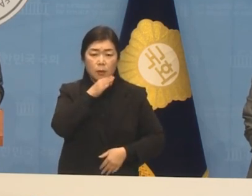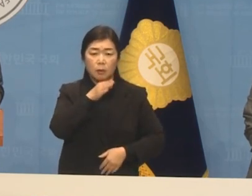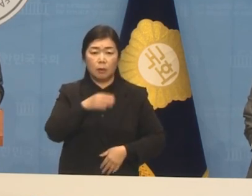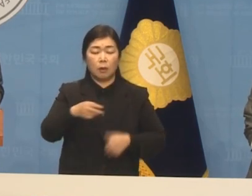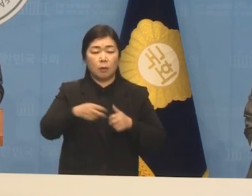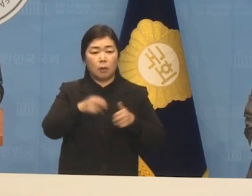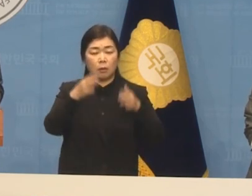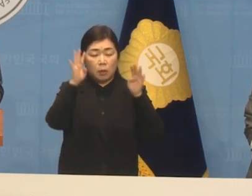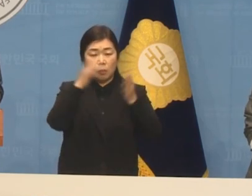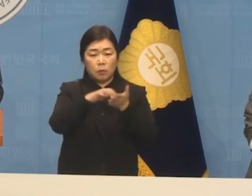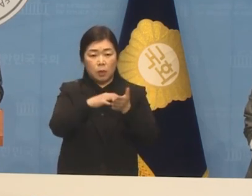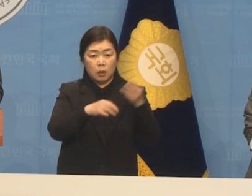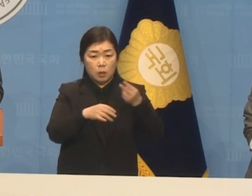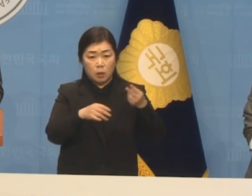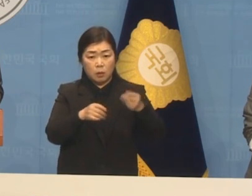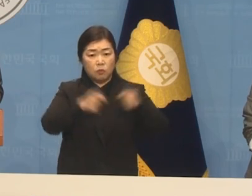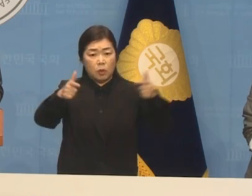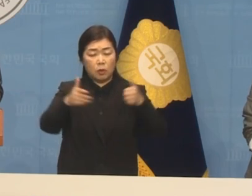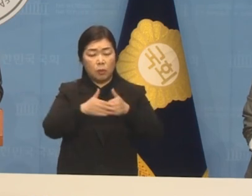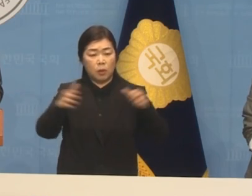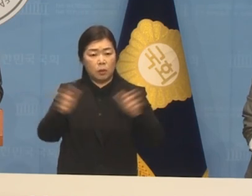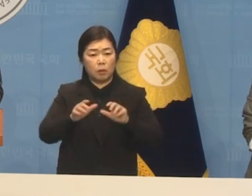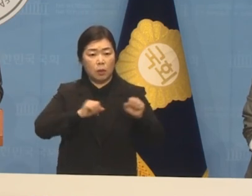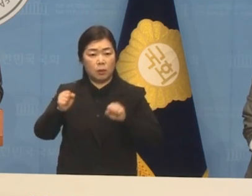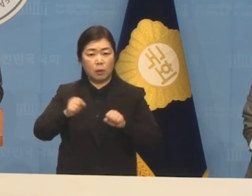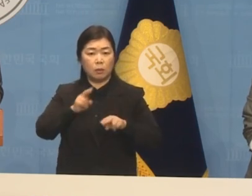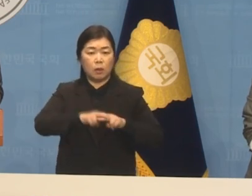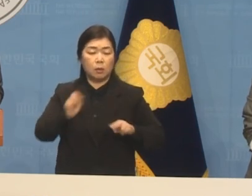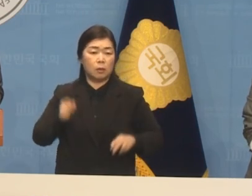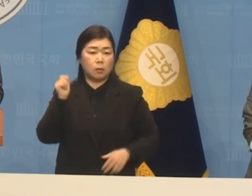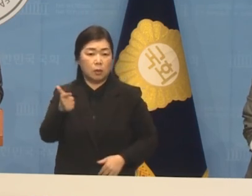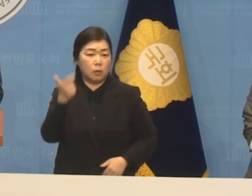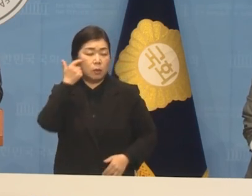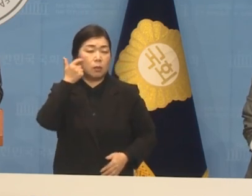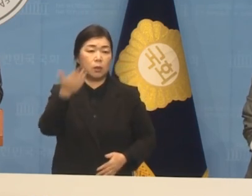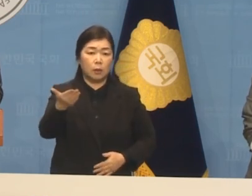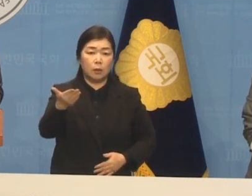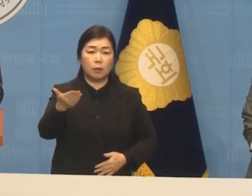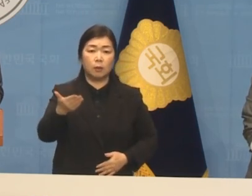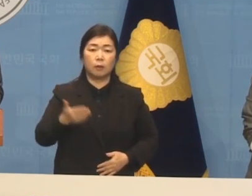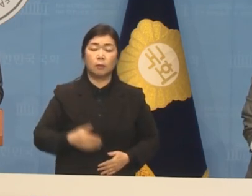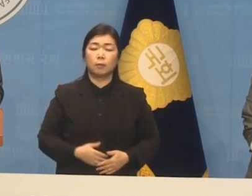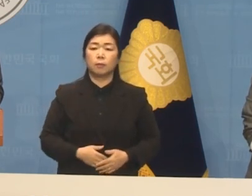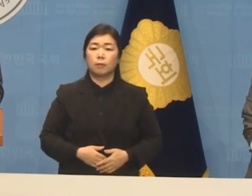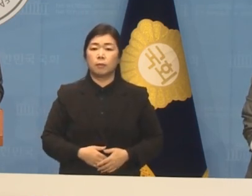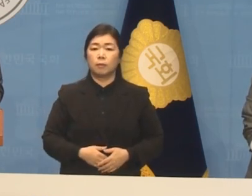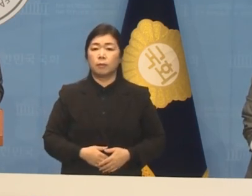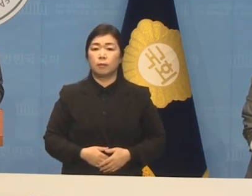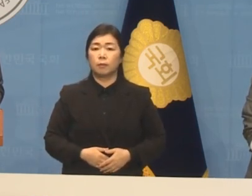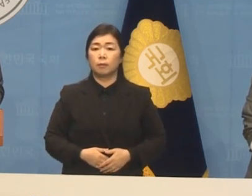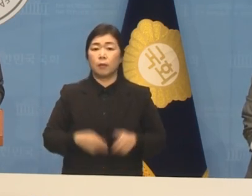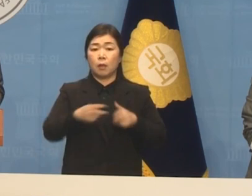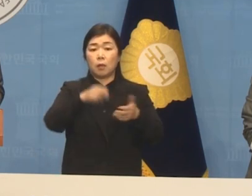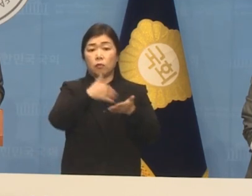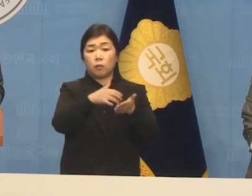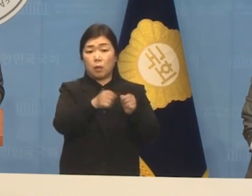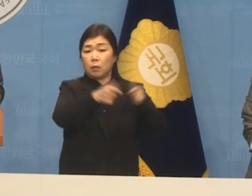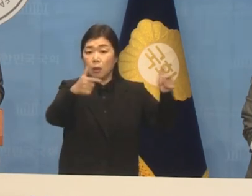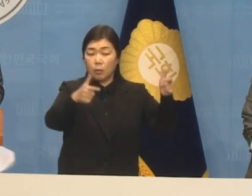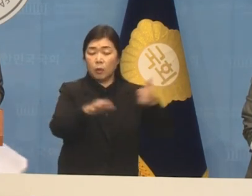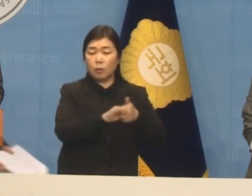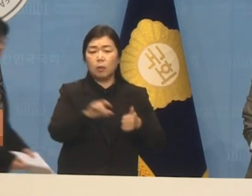의대 정원 2,000명 증대 때문에 집단 사직서를 제출했다고 생각하십니까? 의사 수가